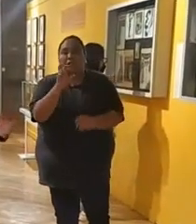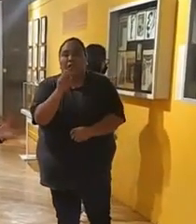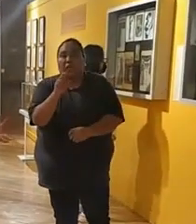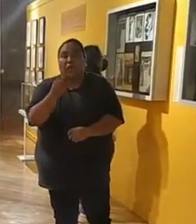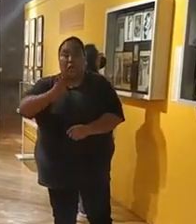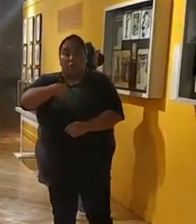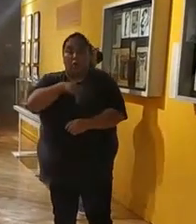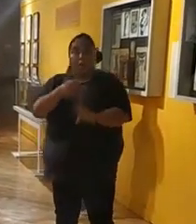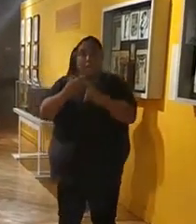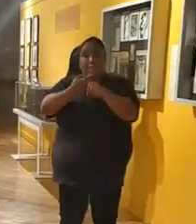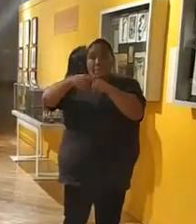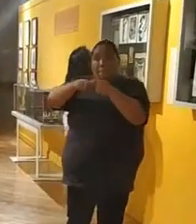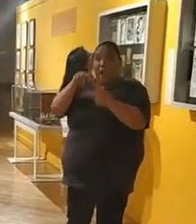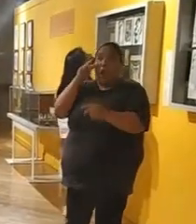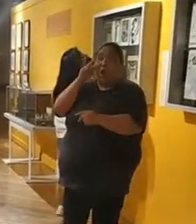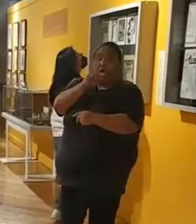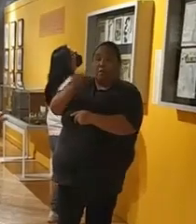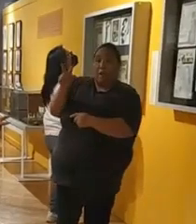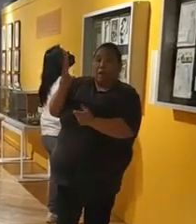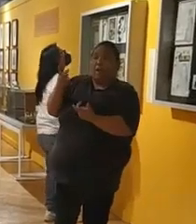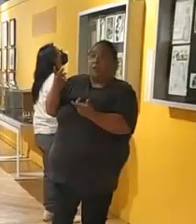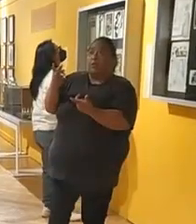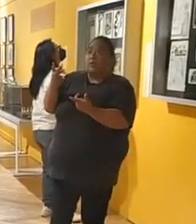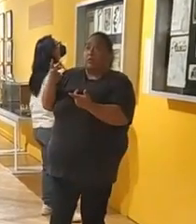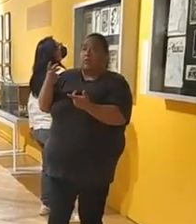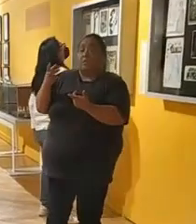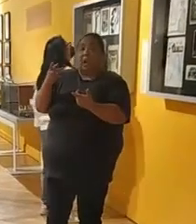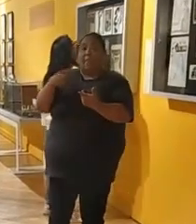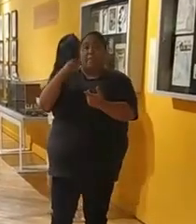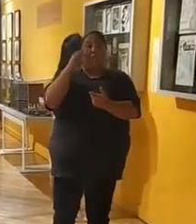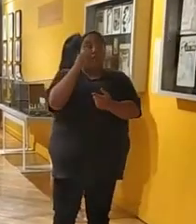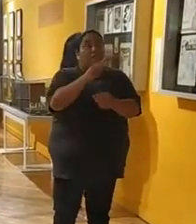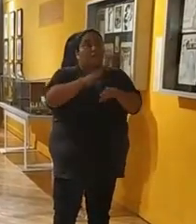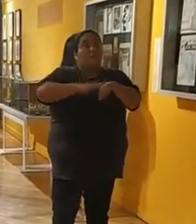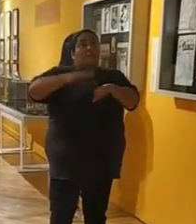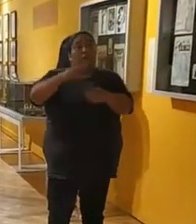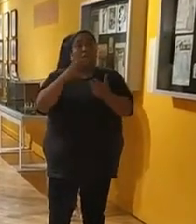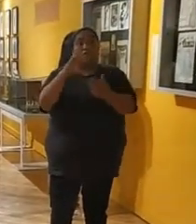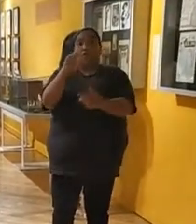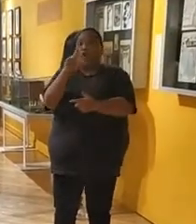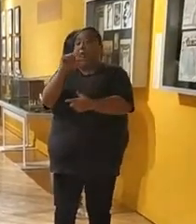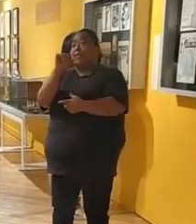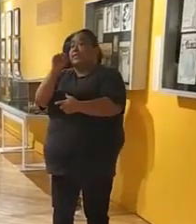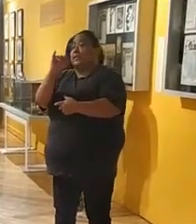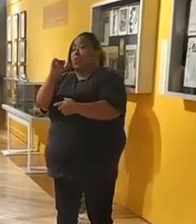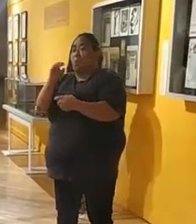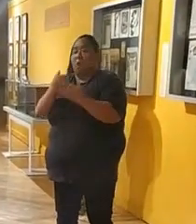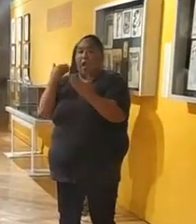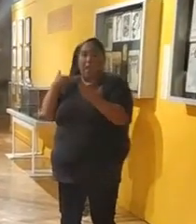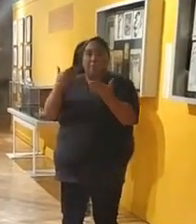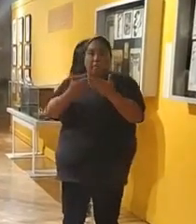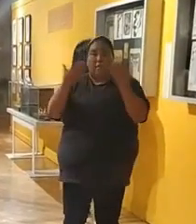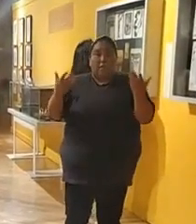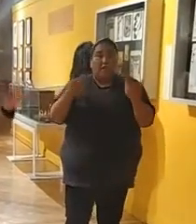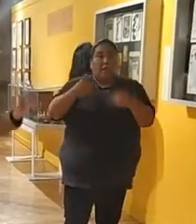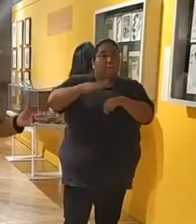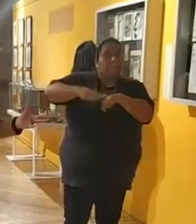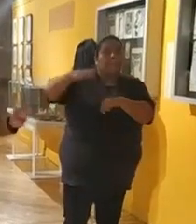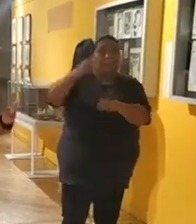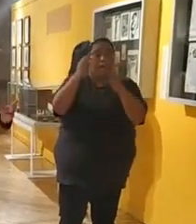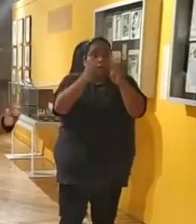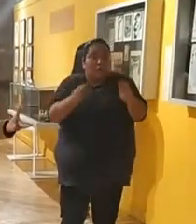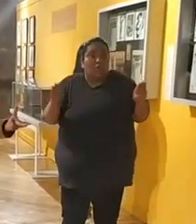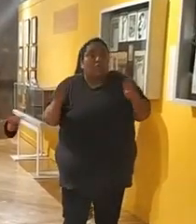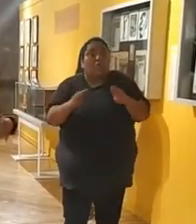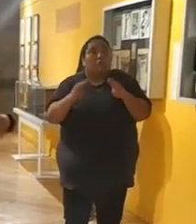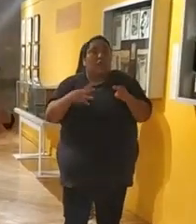ver un poco la parte de ver lo clásico, ¿no? Digamos lo refinado, relacionado la música